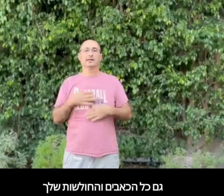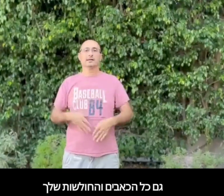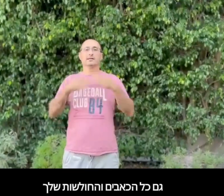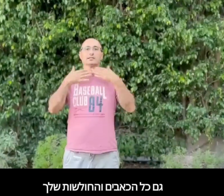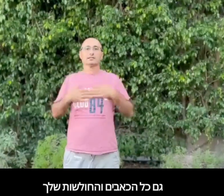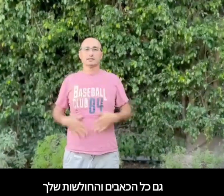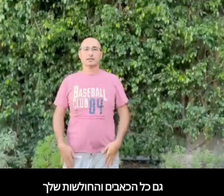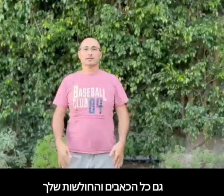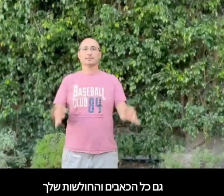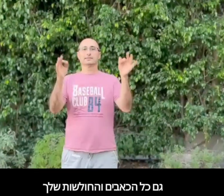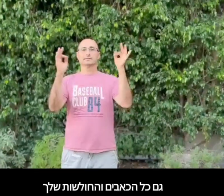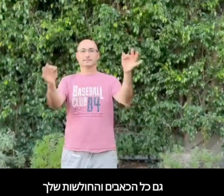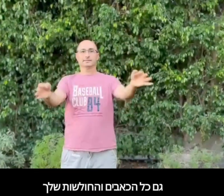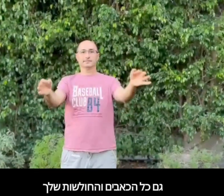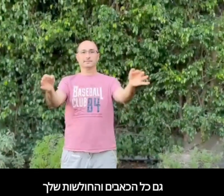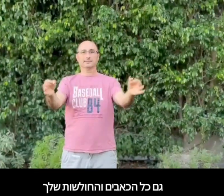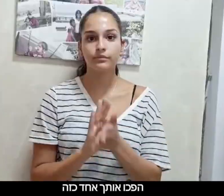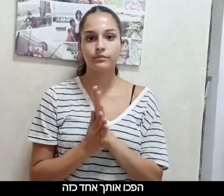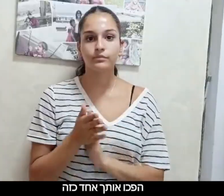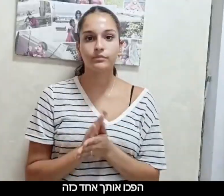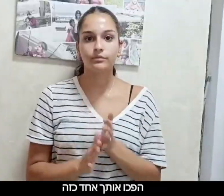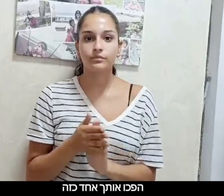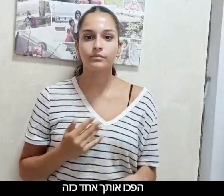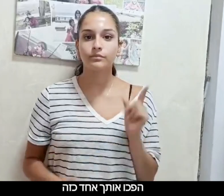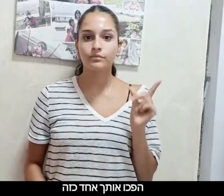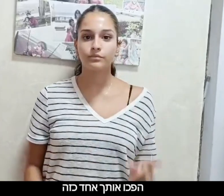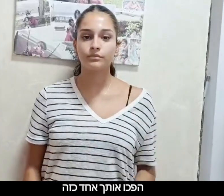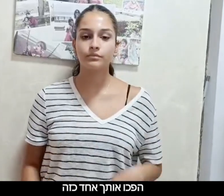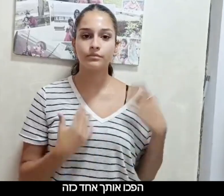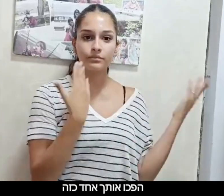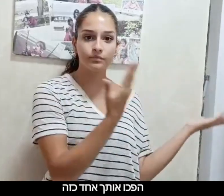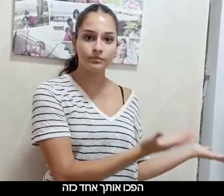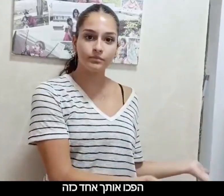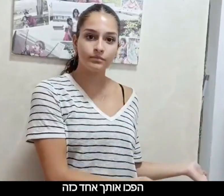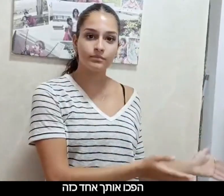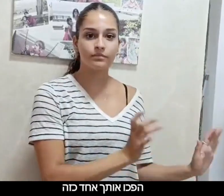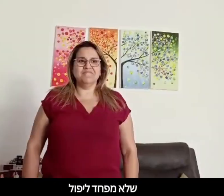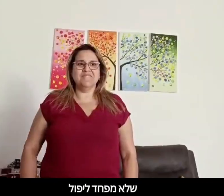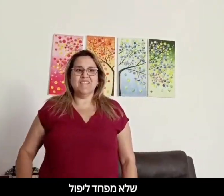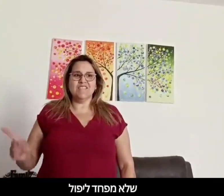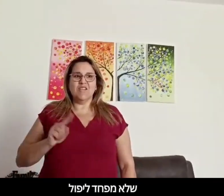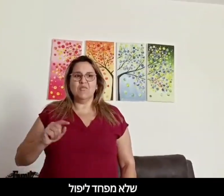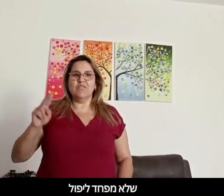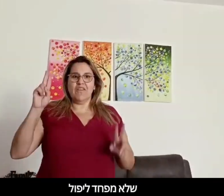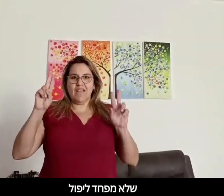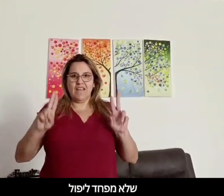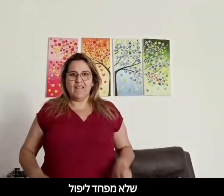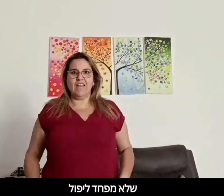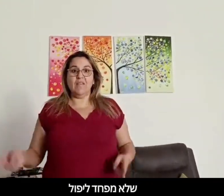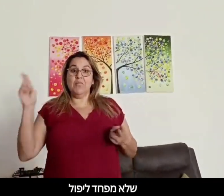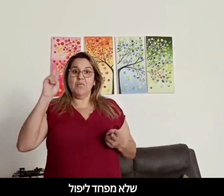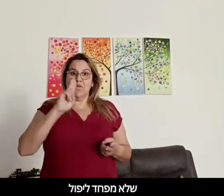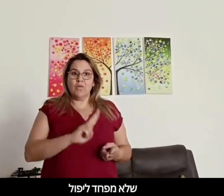הכאבים והחולשות שלך הפכו אותך אחד כזה, שלא מפחד